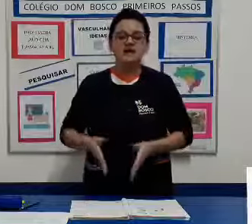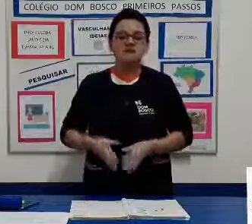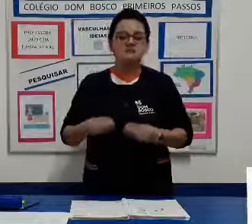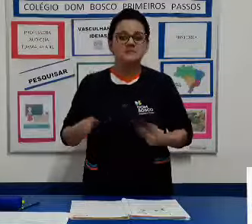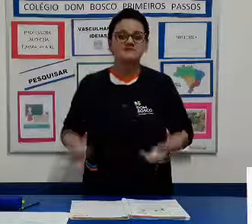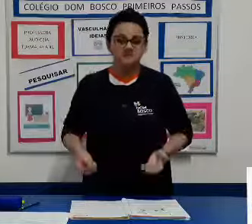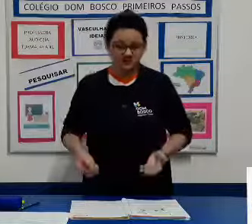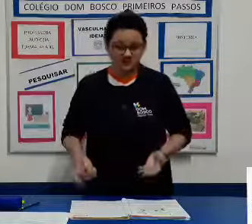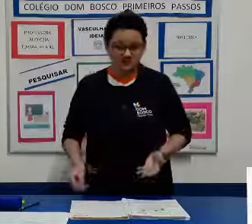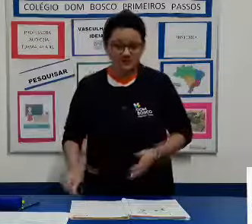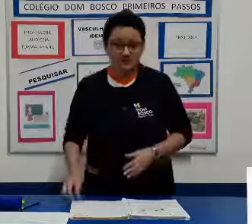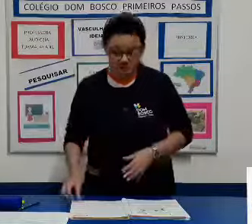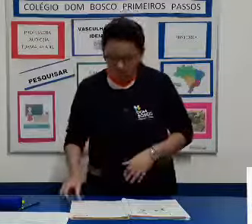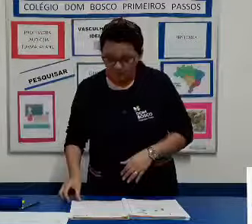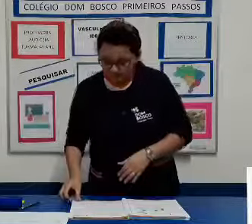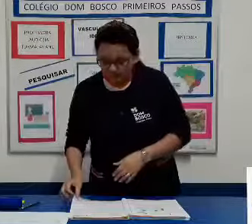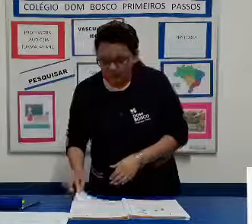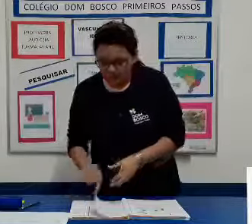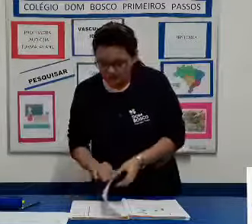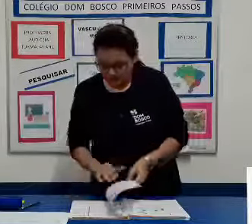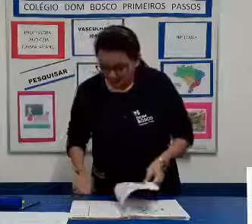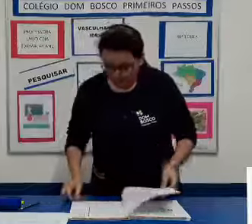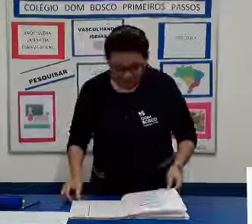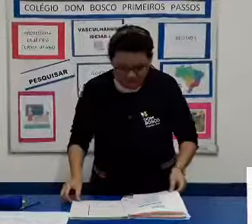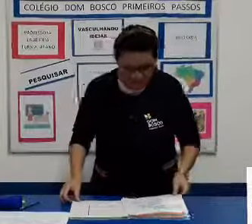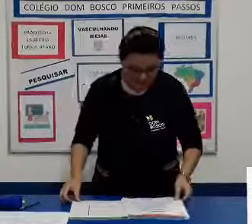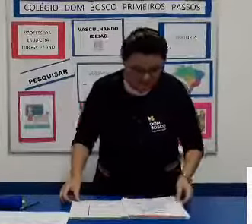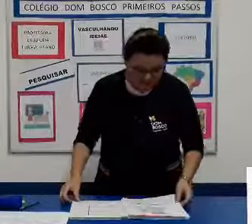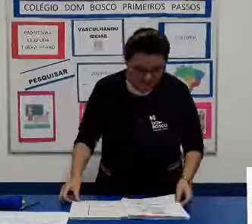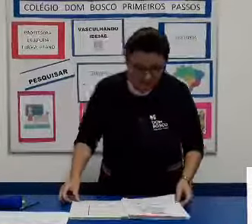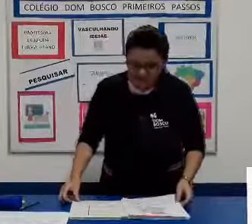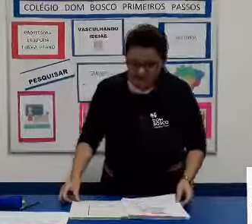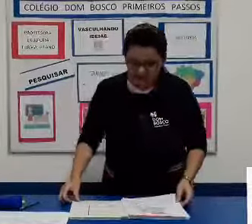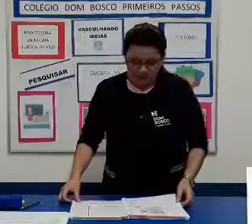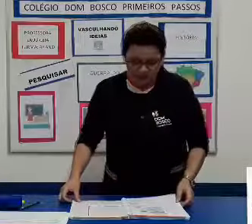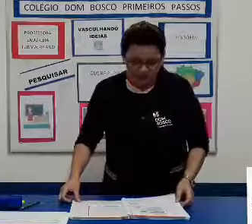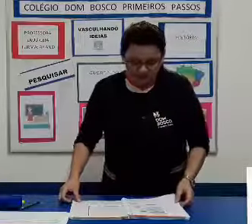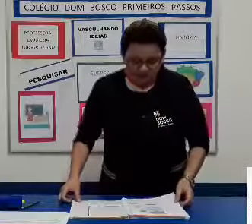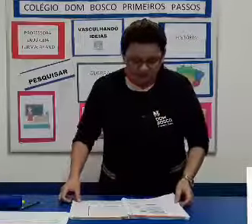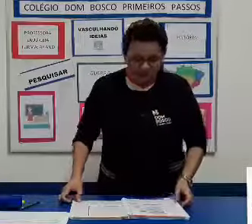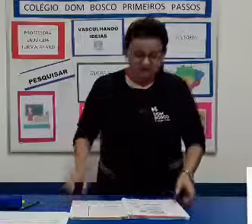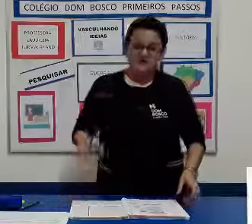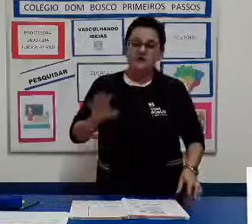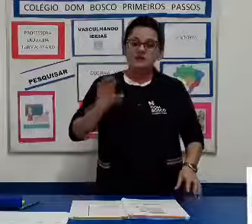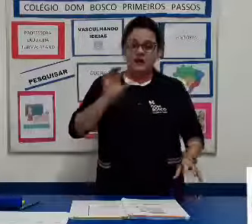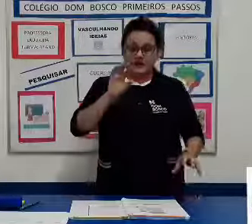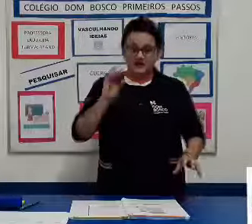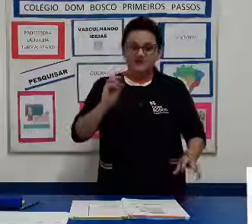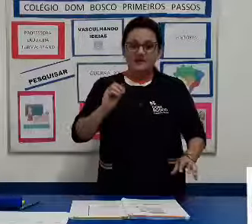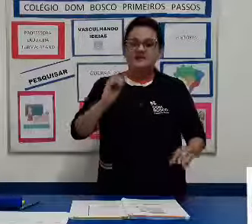as manifestações, tá bom? Partindo lá para a página 148, você tem um mapa e ele